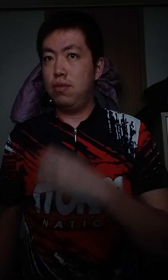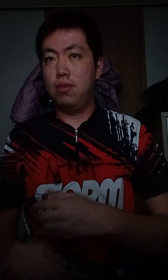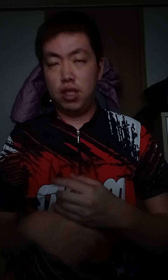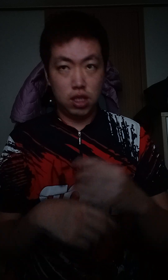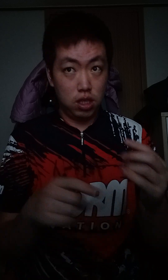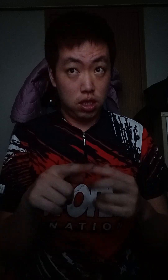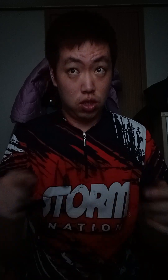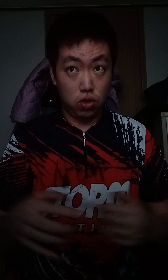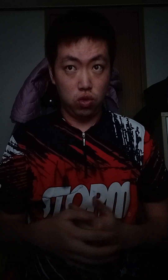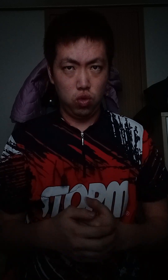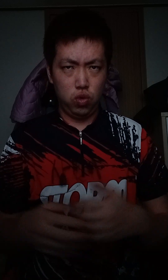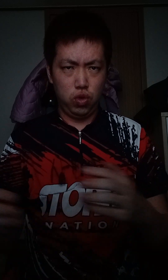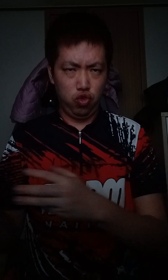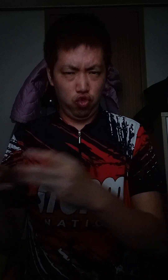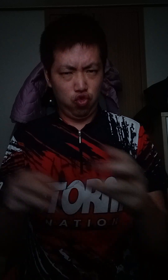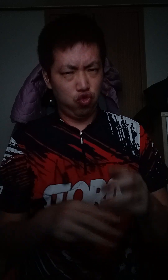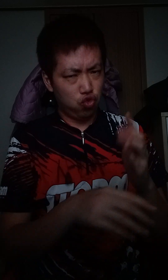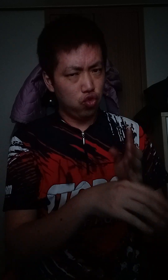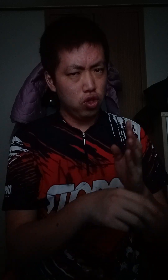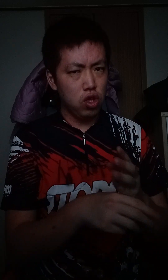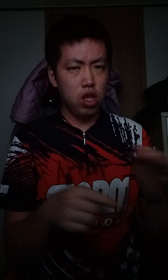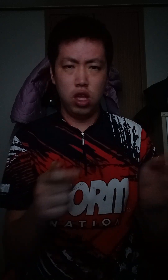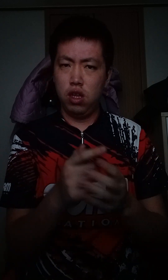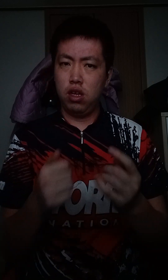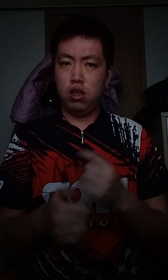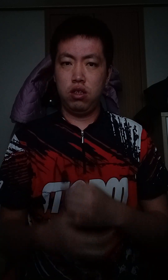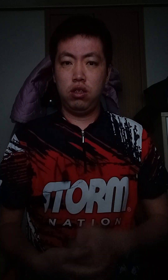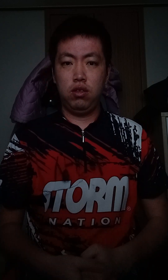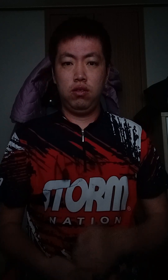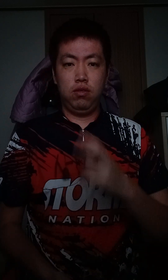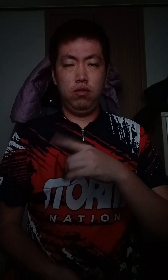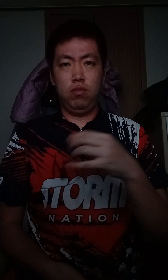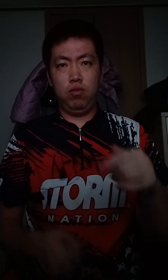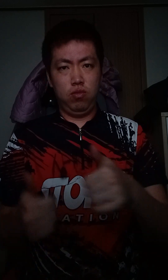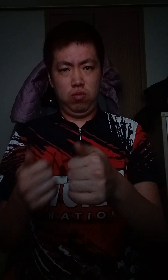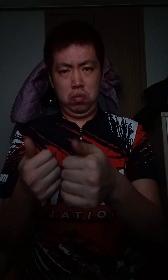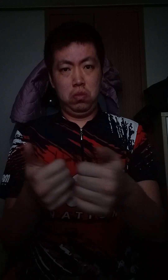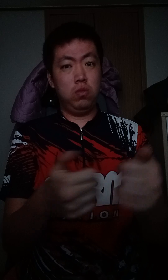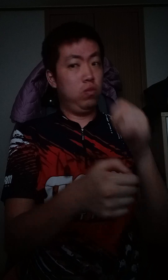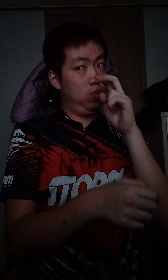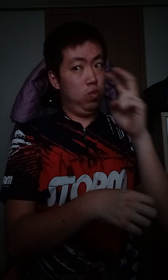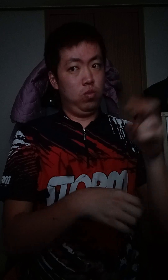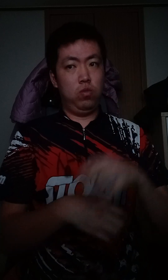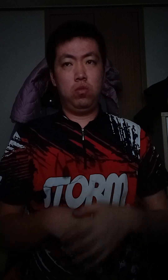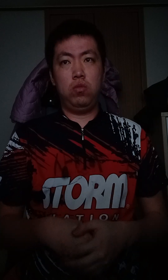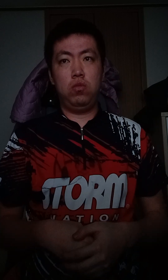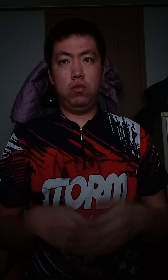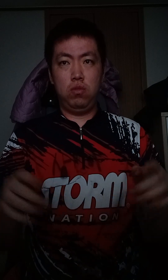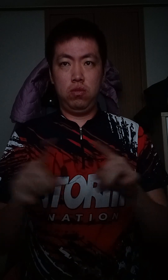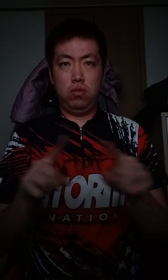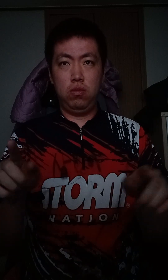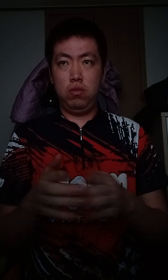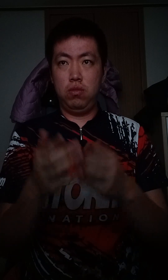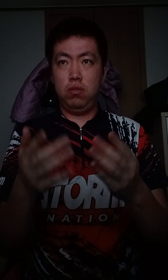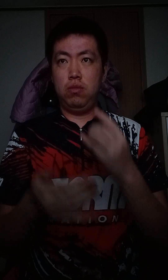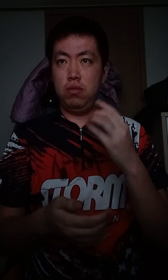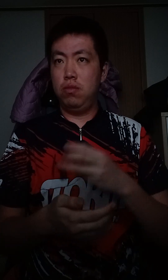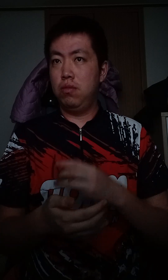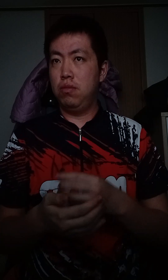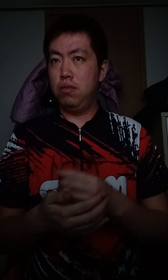안으로 소방대원들이 호스를 갖다 대 물을 뿌리고 있습니다. 잠시 후에는 아예 튜브로 된